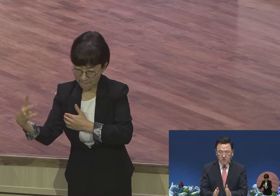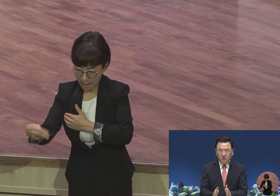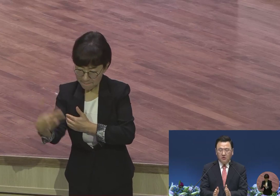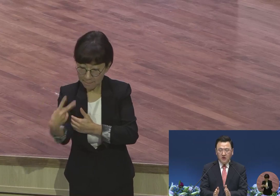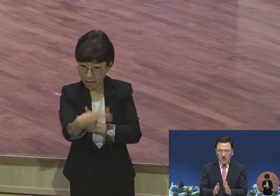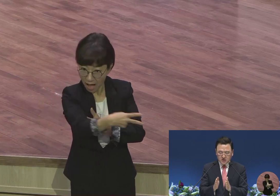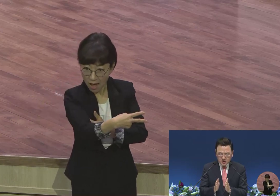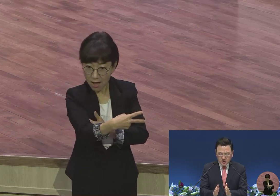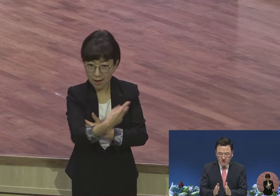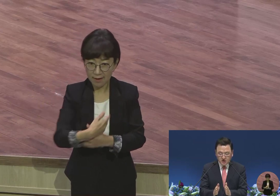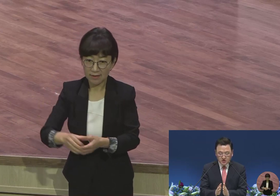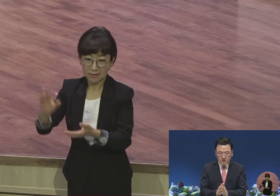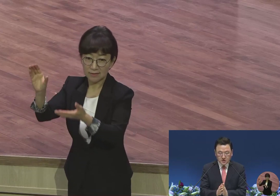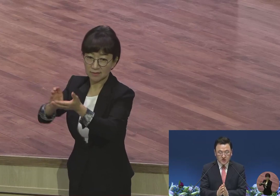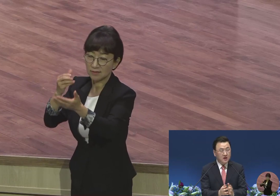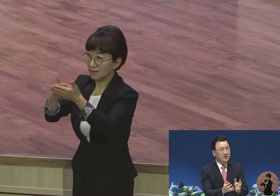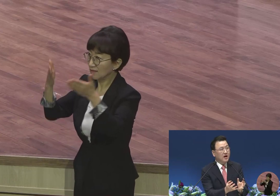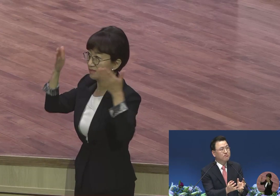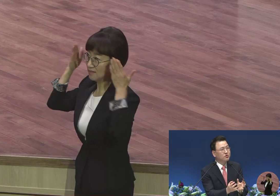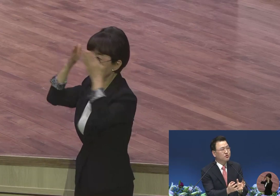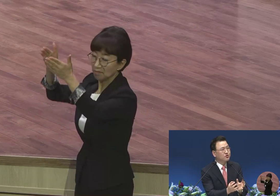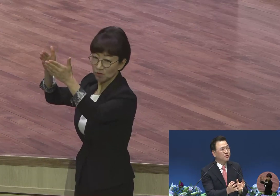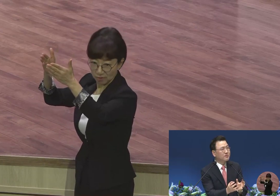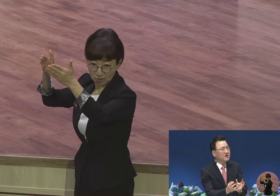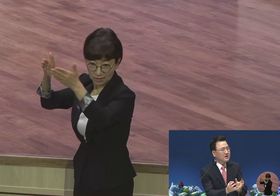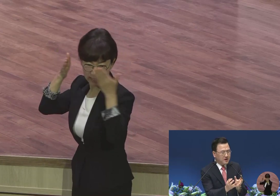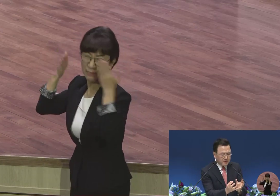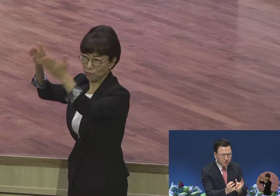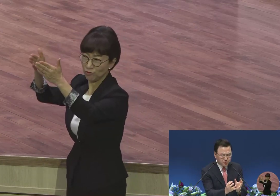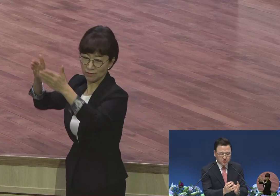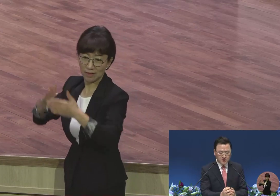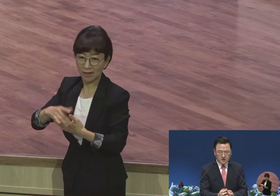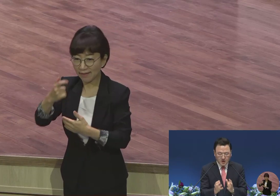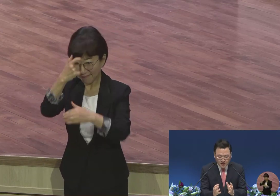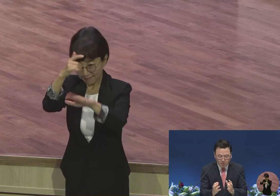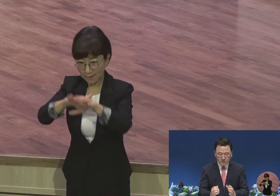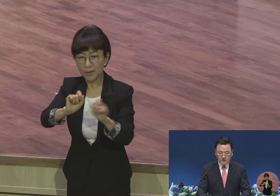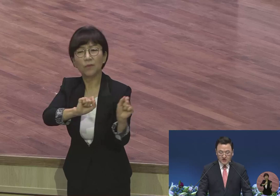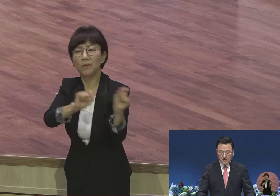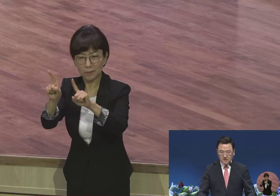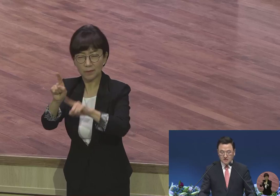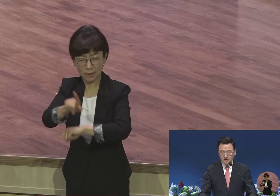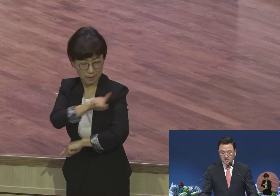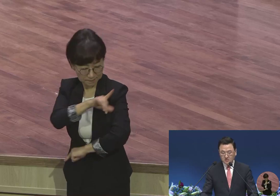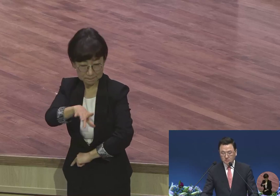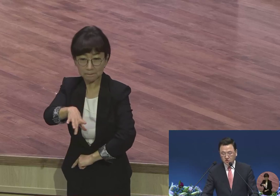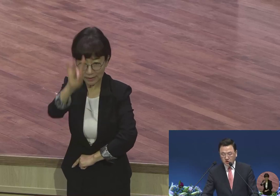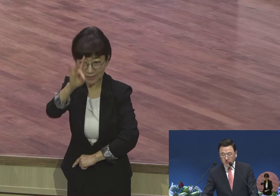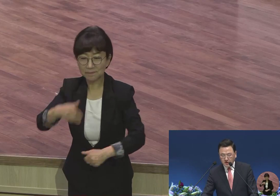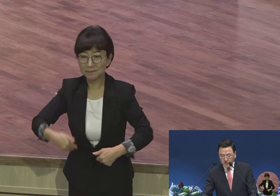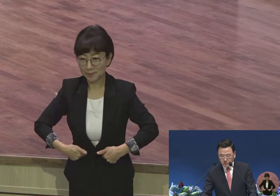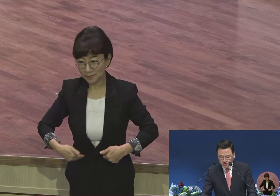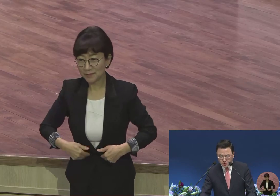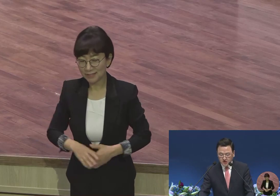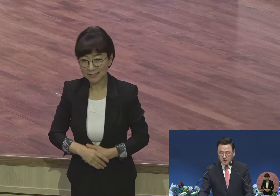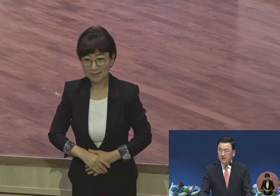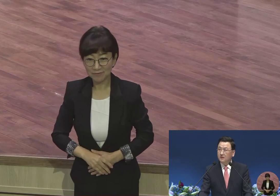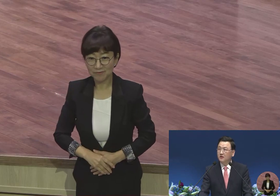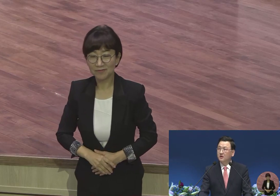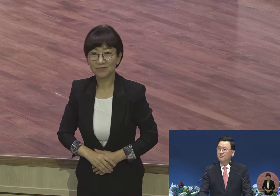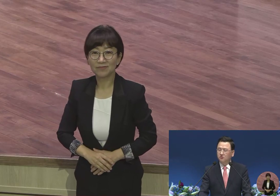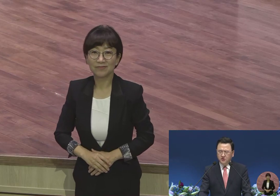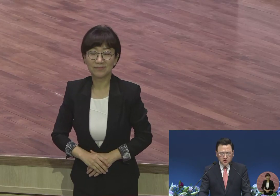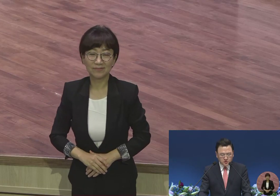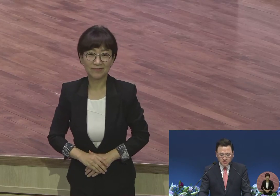생명 걸고 시작해야 될 것이 양문 수축입니다. 예배 수축이에요. 예배복입니다. 무너져본 예배를 수축해야